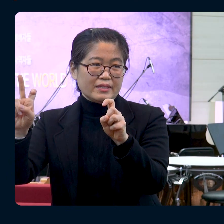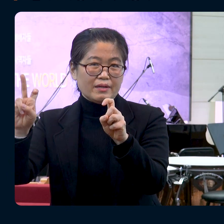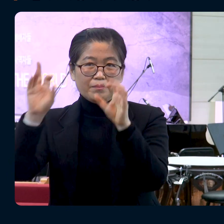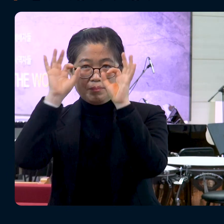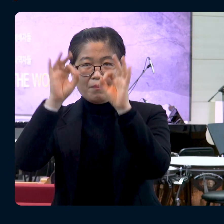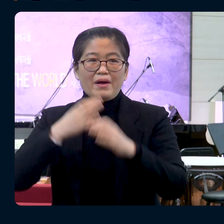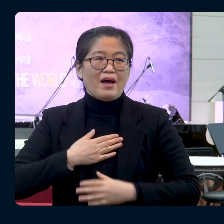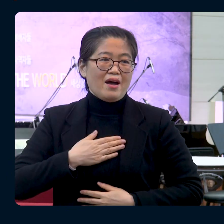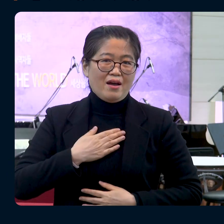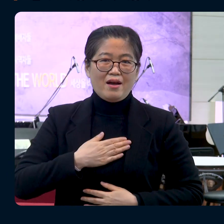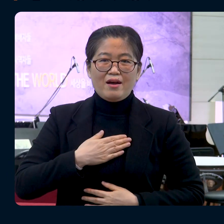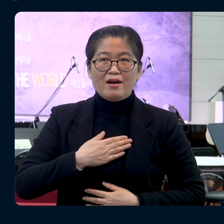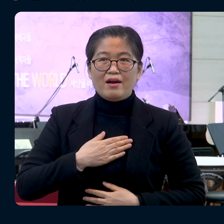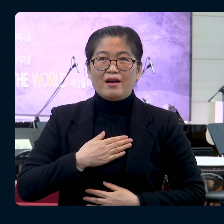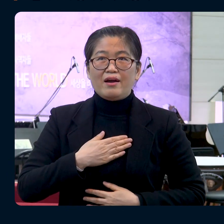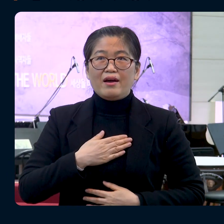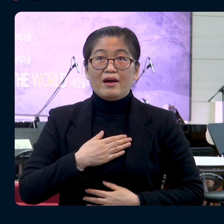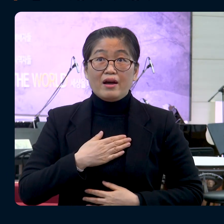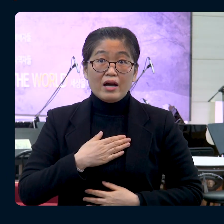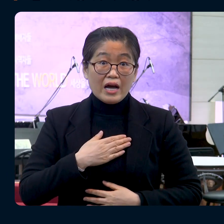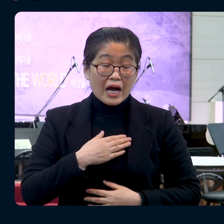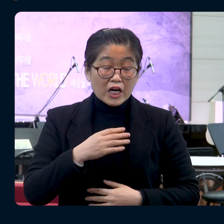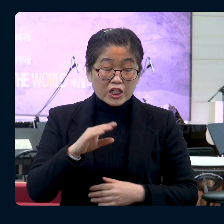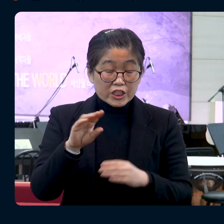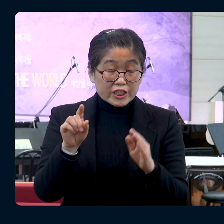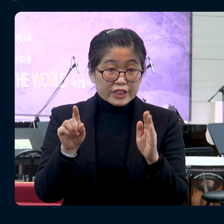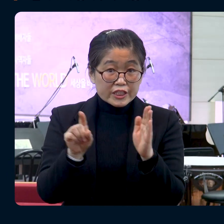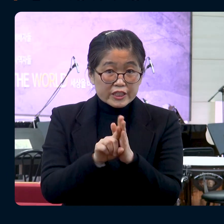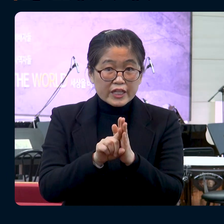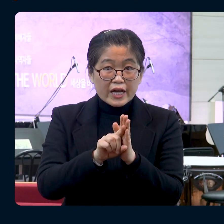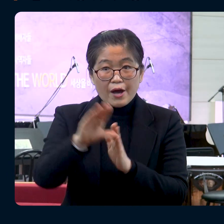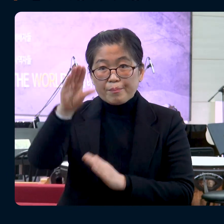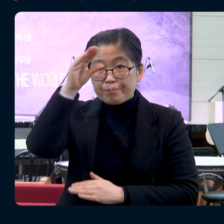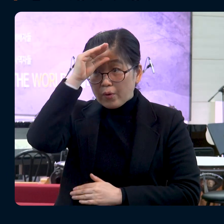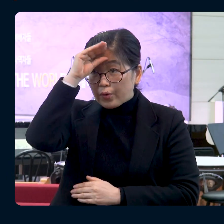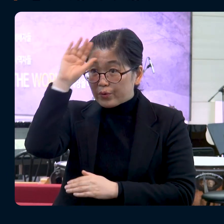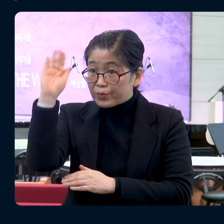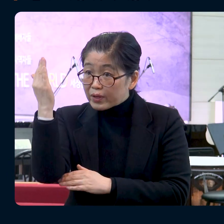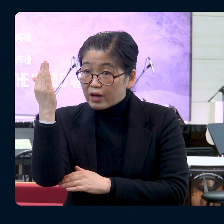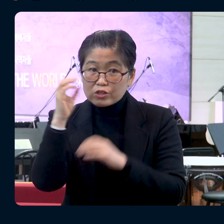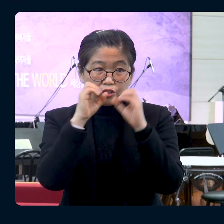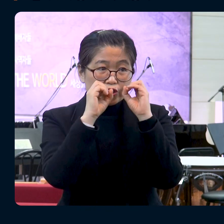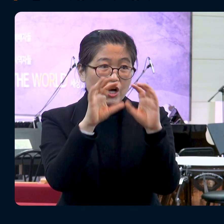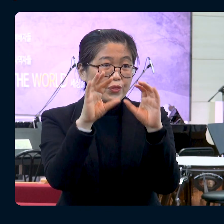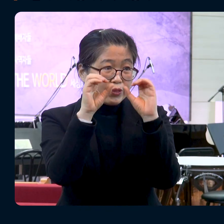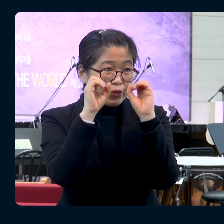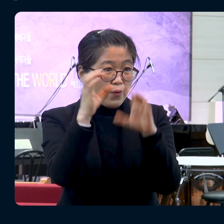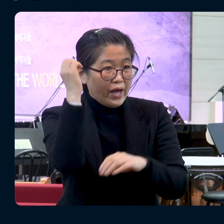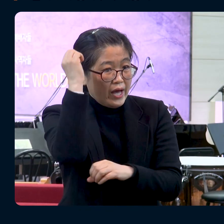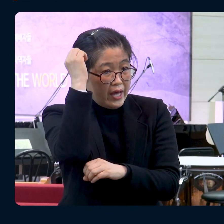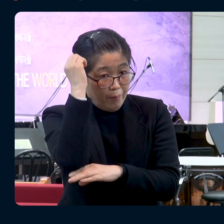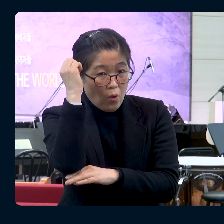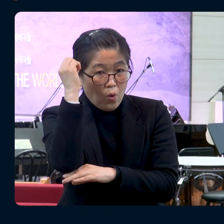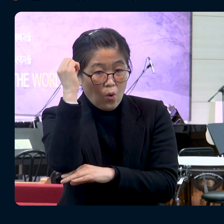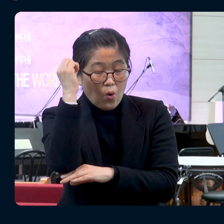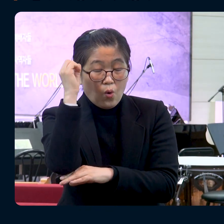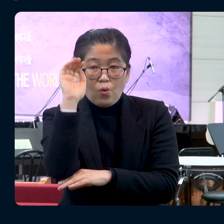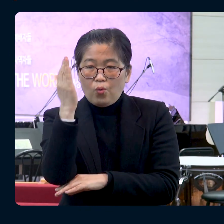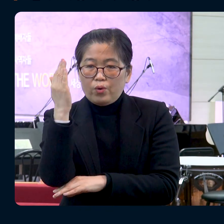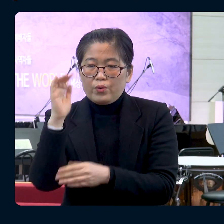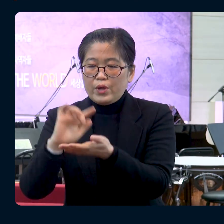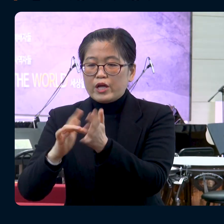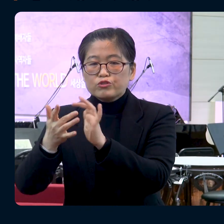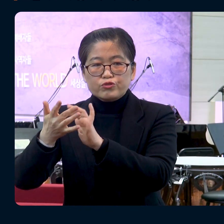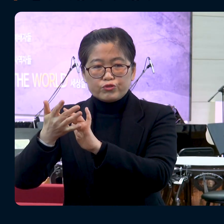오늘 말씀은요, 우리의 신앙의 모델이신, 그리고 선교의 오리지널이라고 할 수 있는